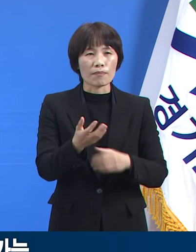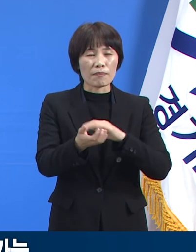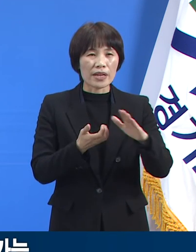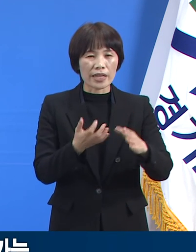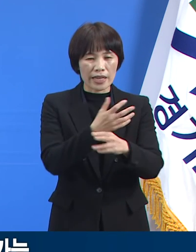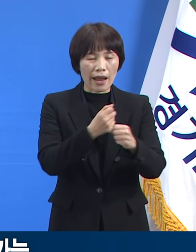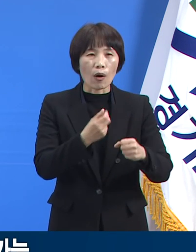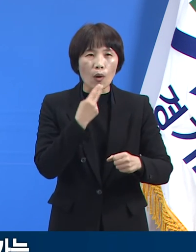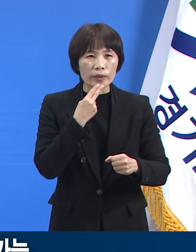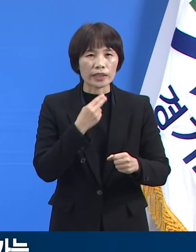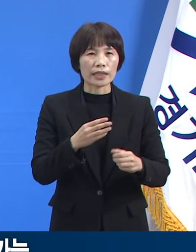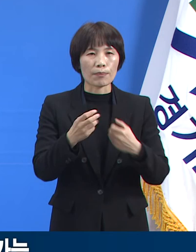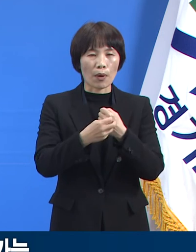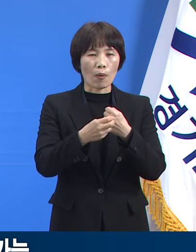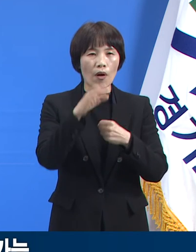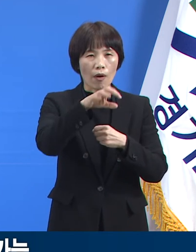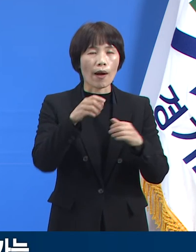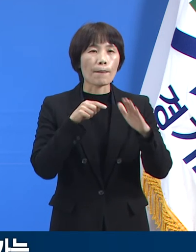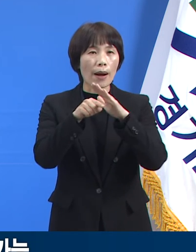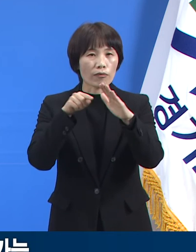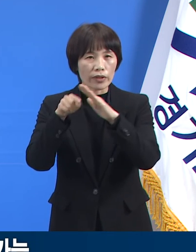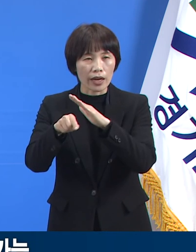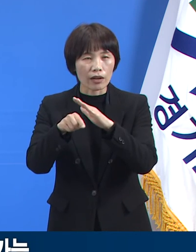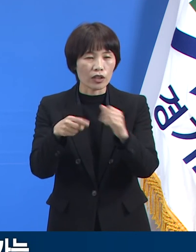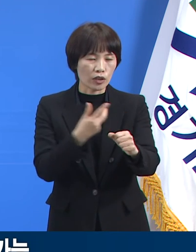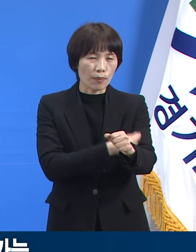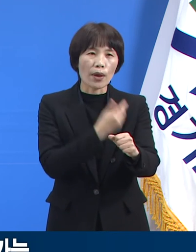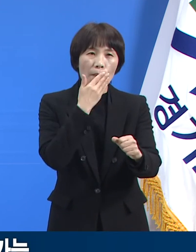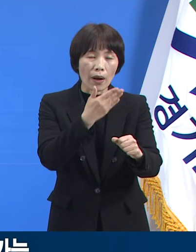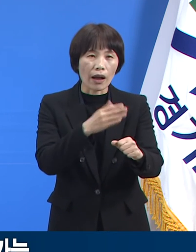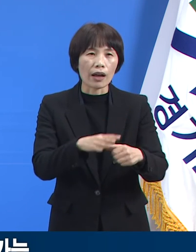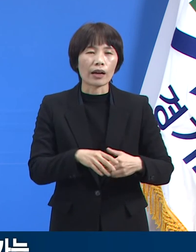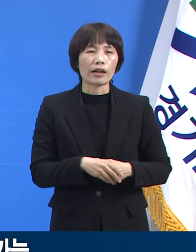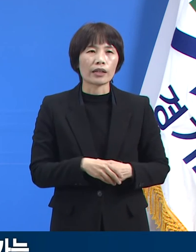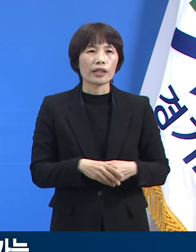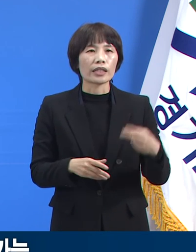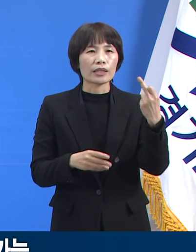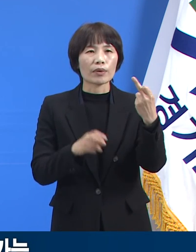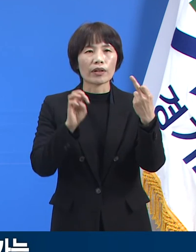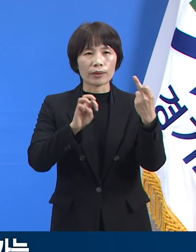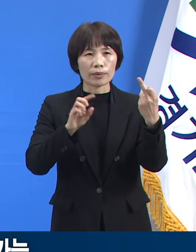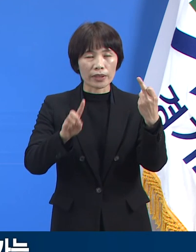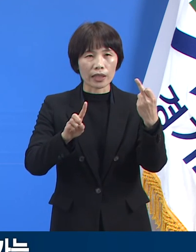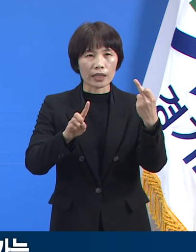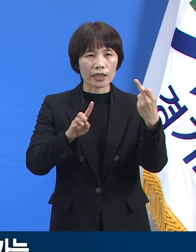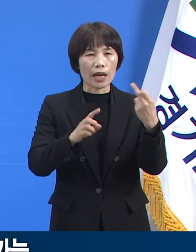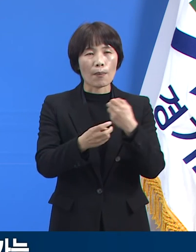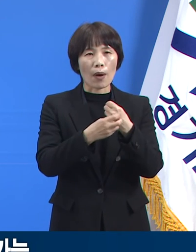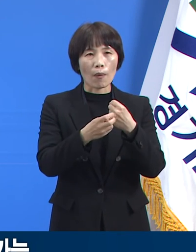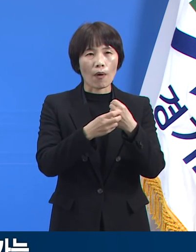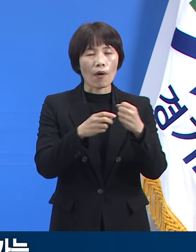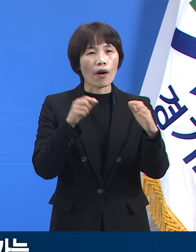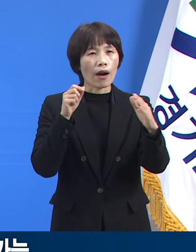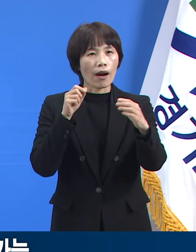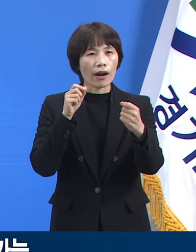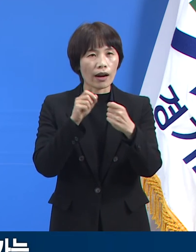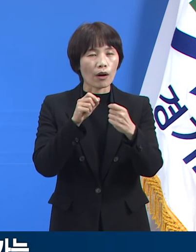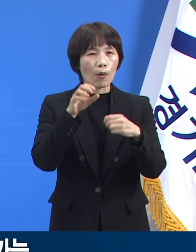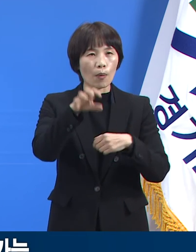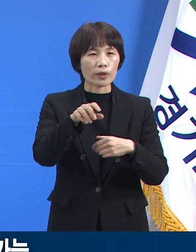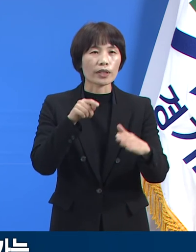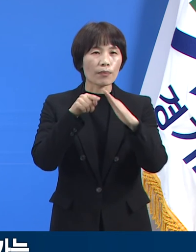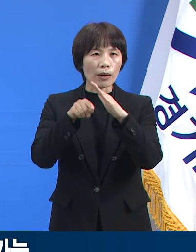의료기관을 방문하여 접종이 가능하므로 해당하시는 분들께서는 12월 31일까지 가까운 의료기관을 방문하여 추가 접종에